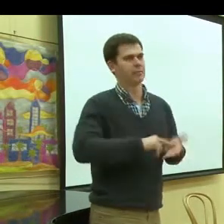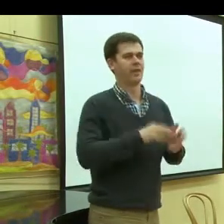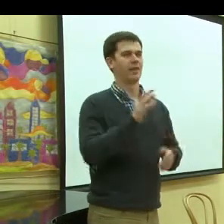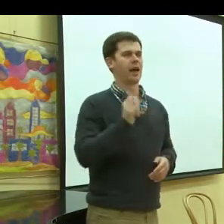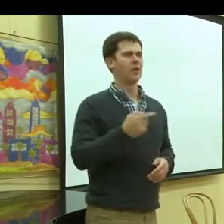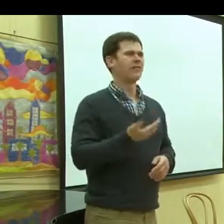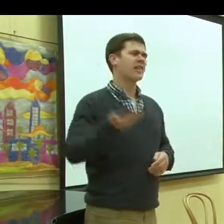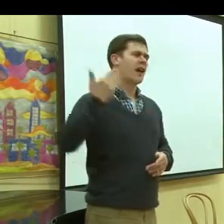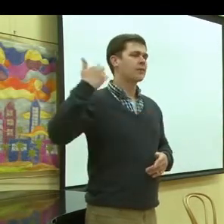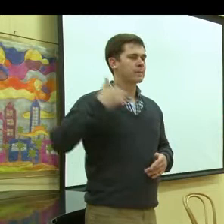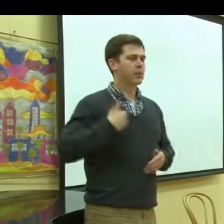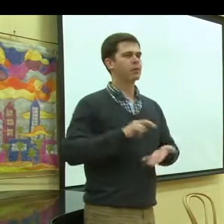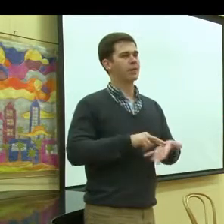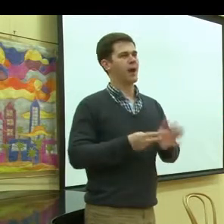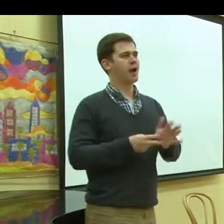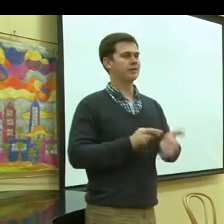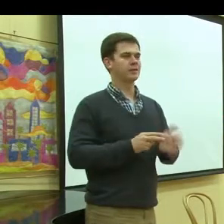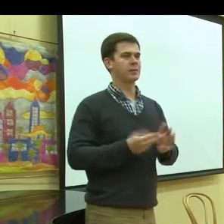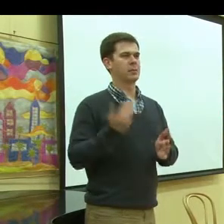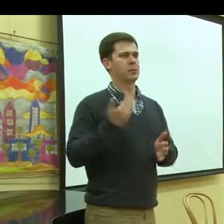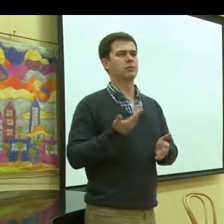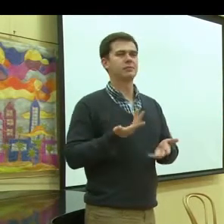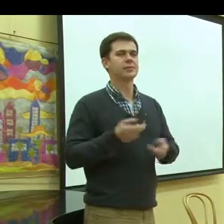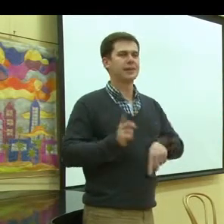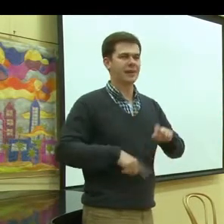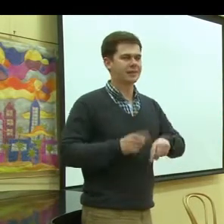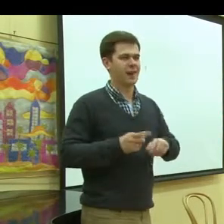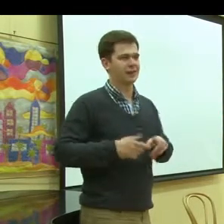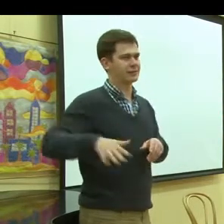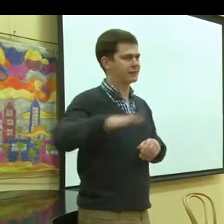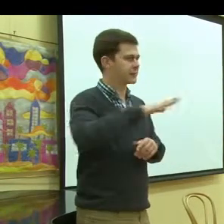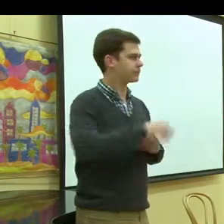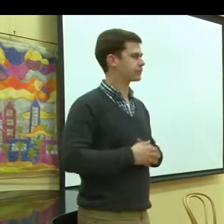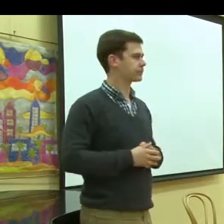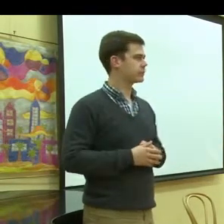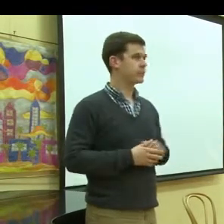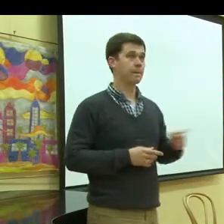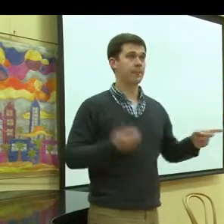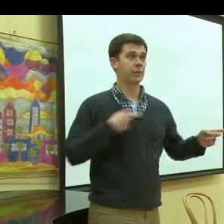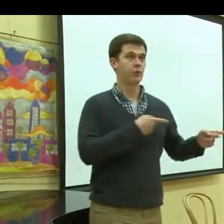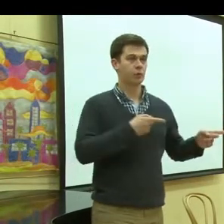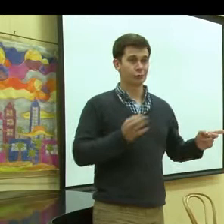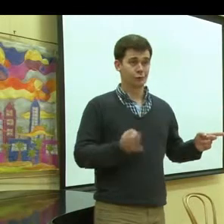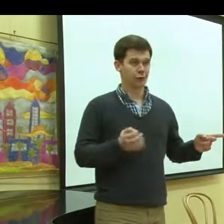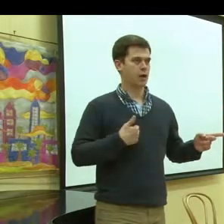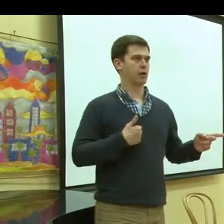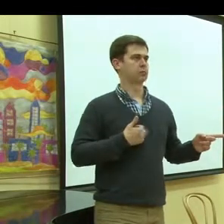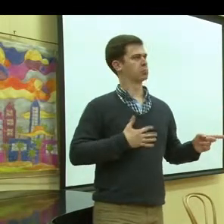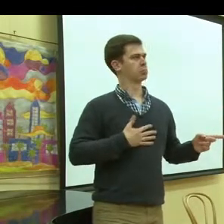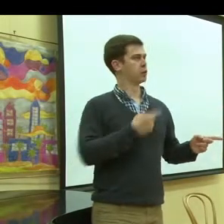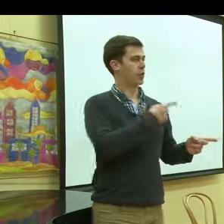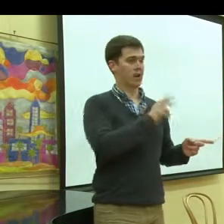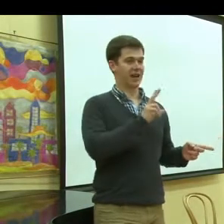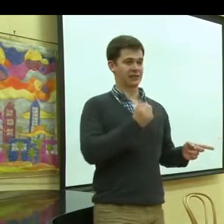Gdzieś tam próbowałam tańczyć, jak był standard. I spodziewałam się dzisiaj, że